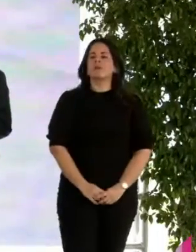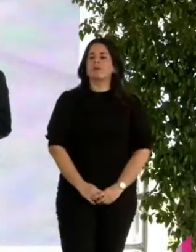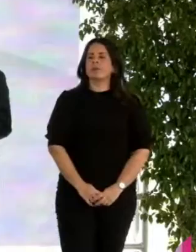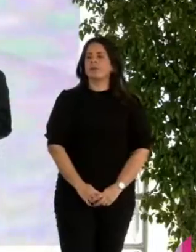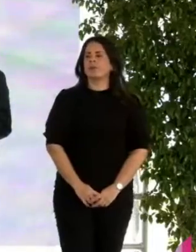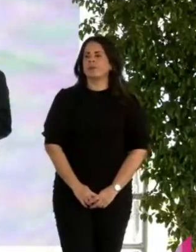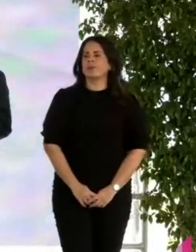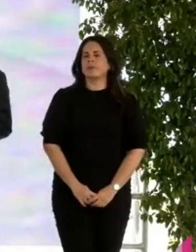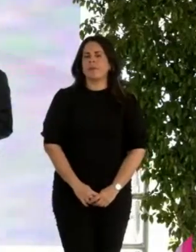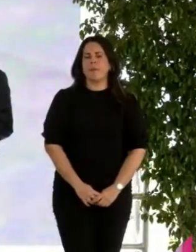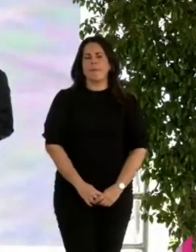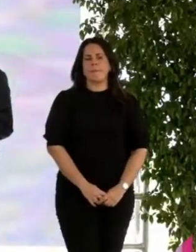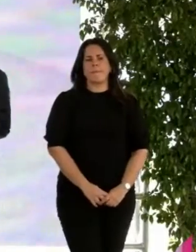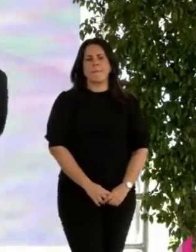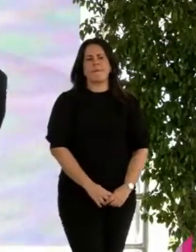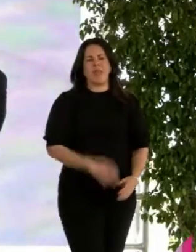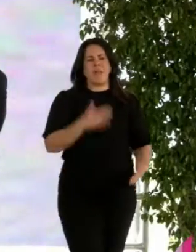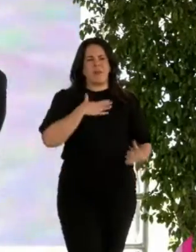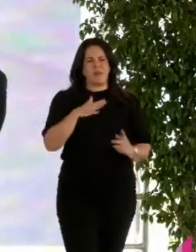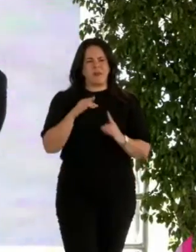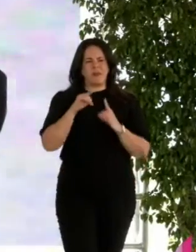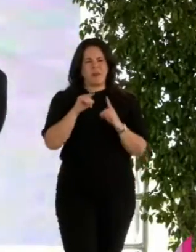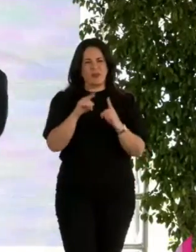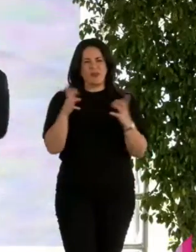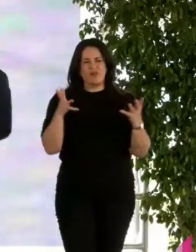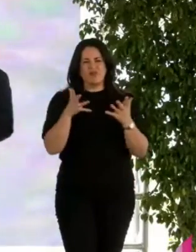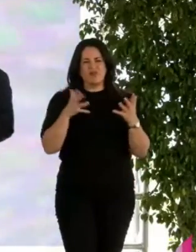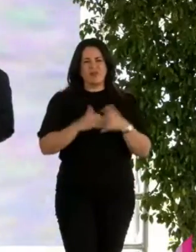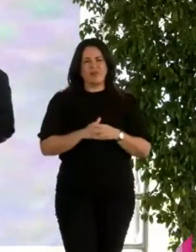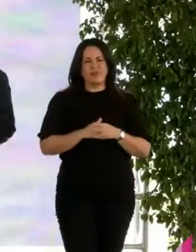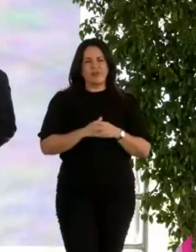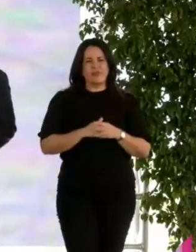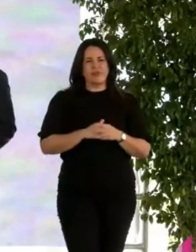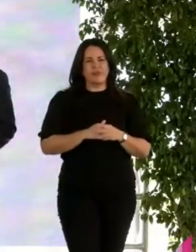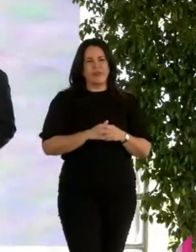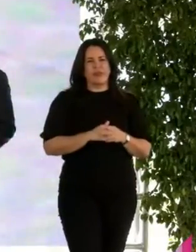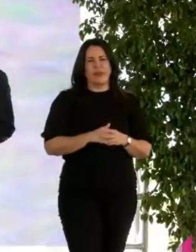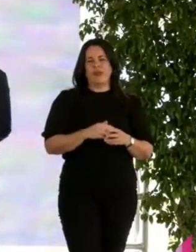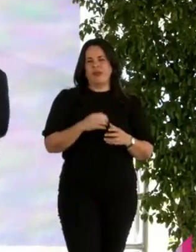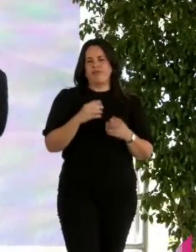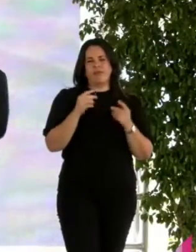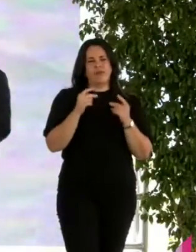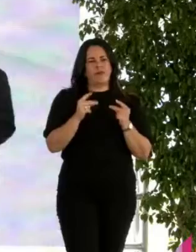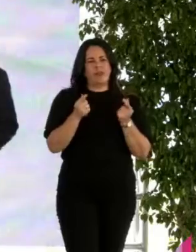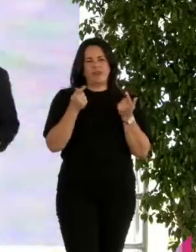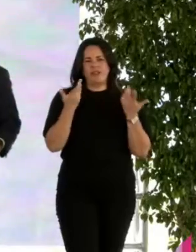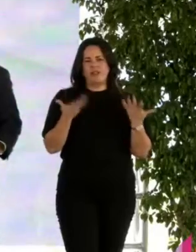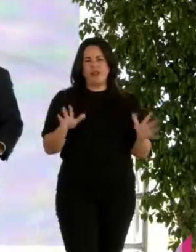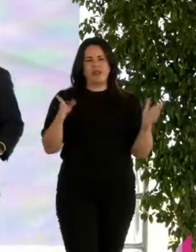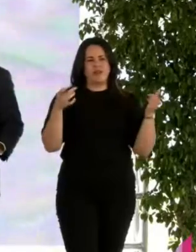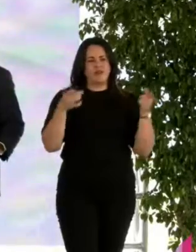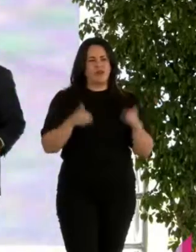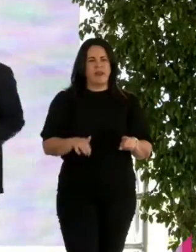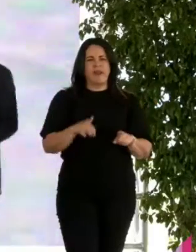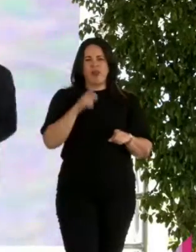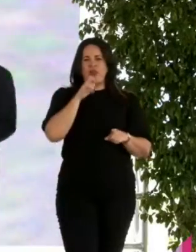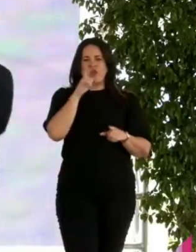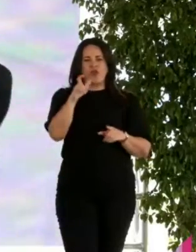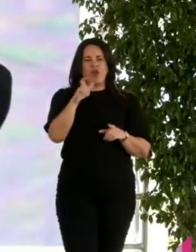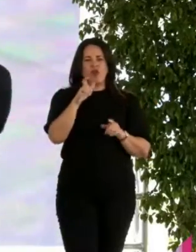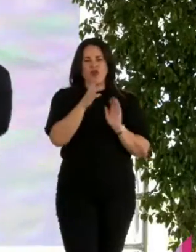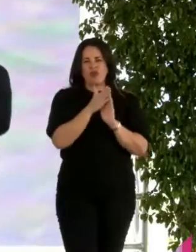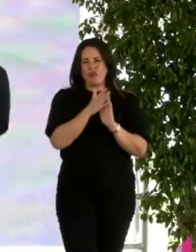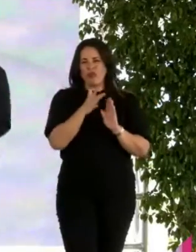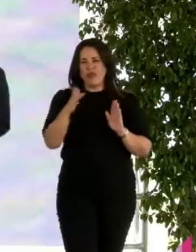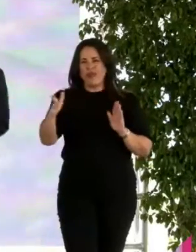Y no, mi intención es que sea, que se lleve a cabo prontamente, que no sea en medio de la, por